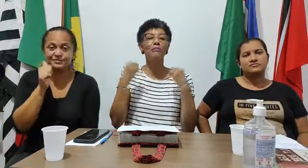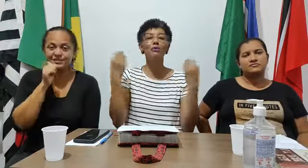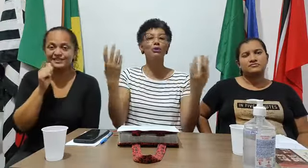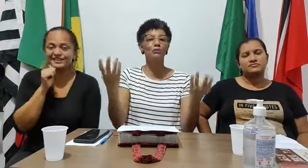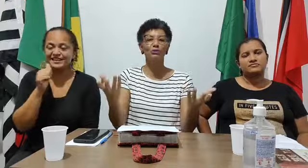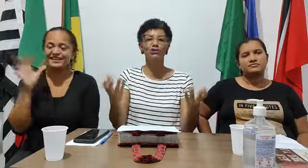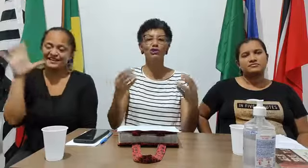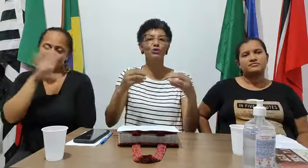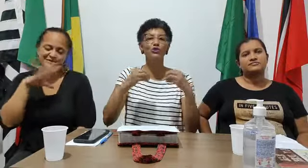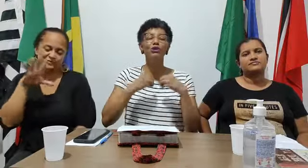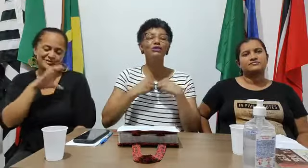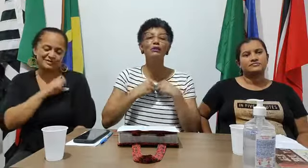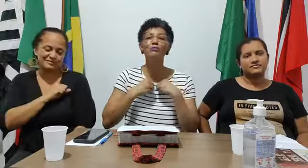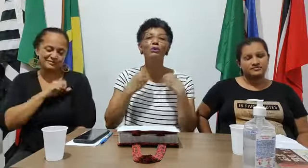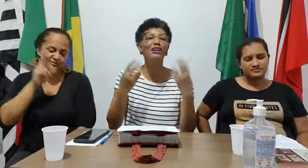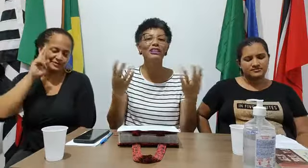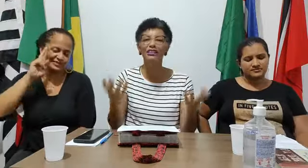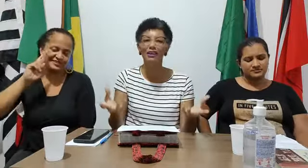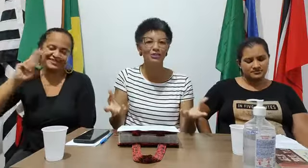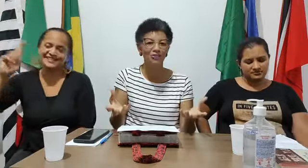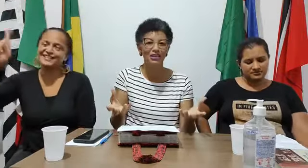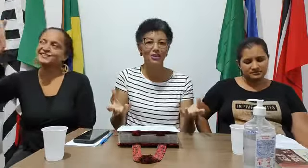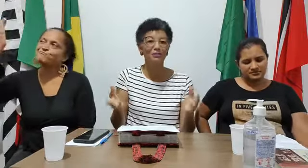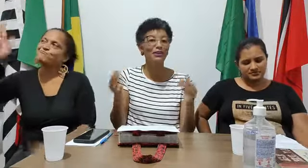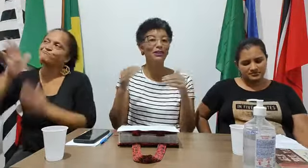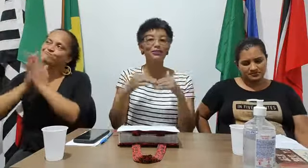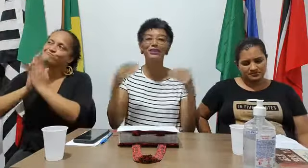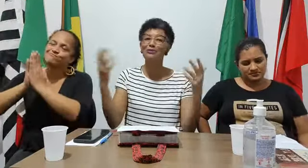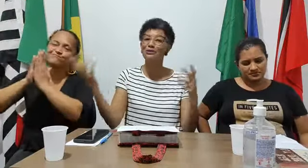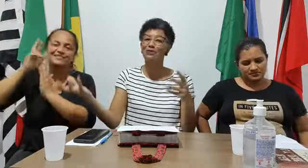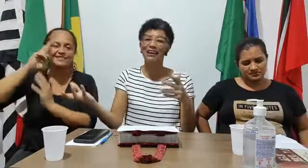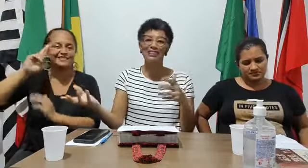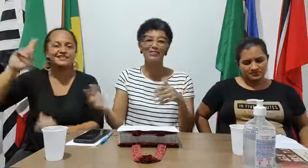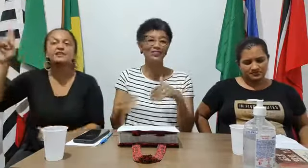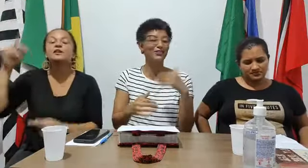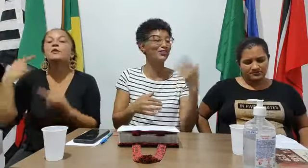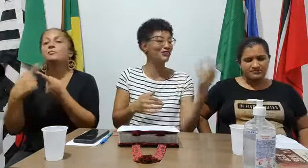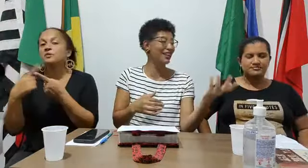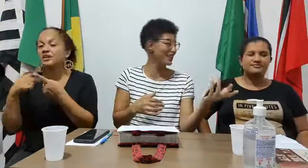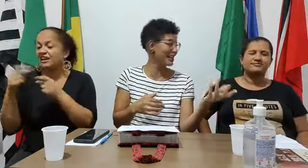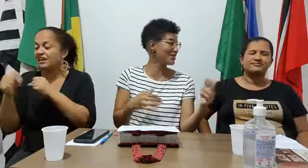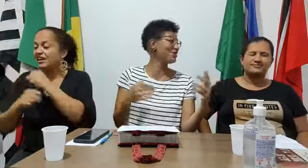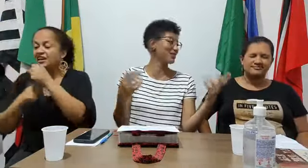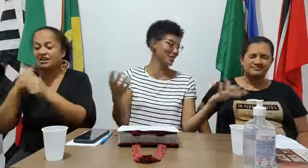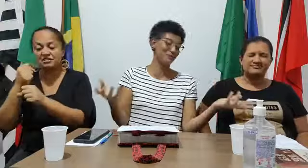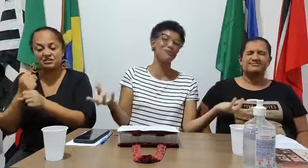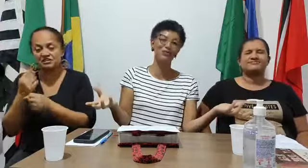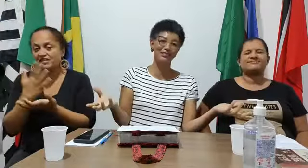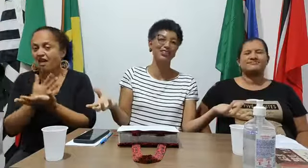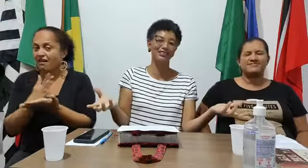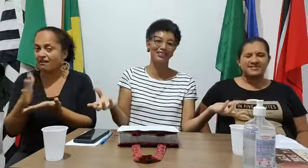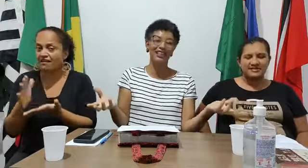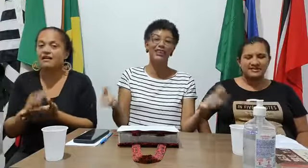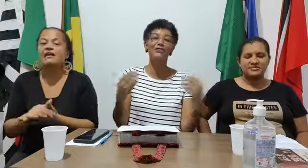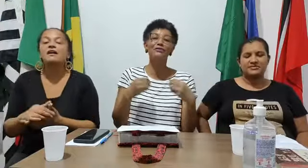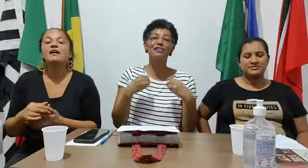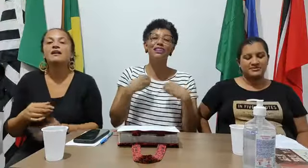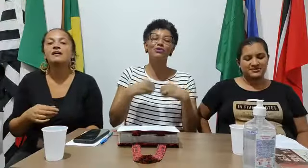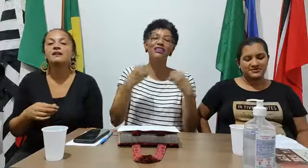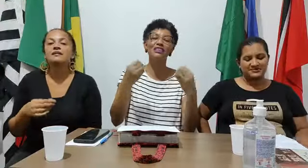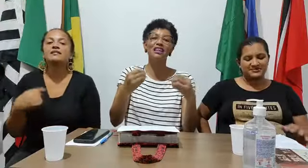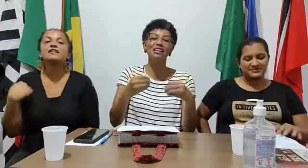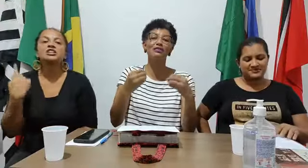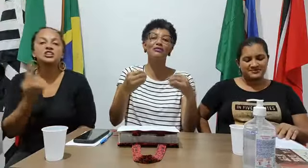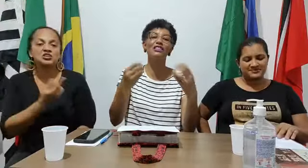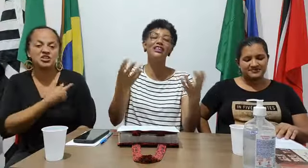seu amor pelo Senhor, no seu temor a Deus, porque os anos passam, os anos vêm, as coisas mudam, e o que fica é